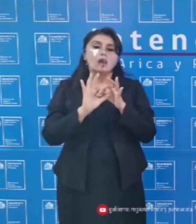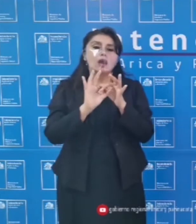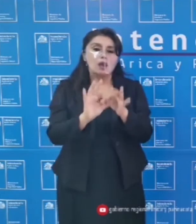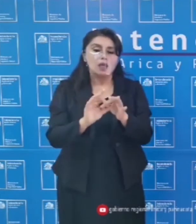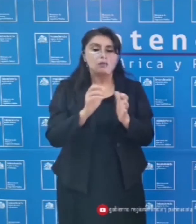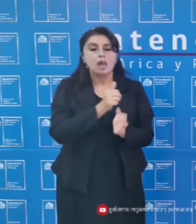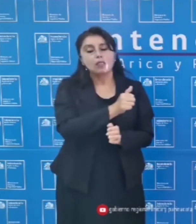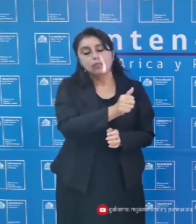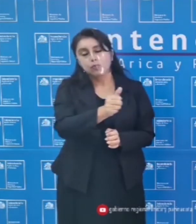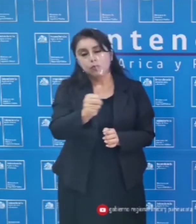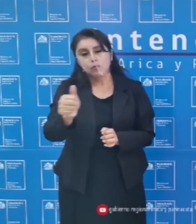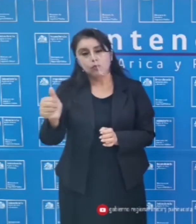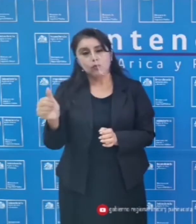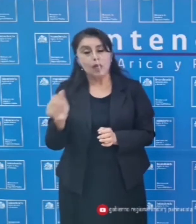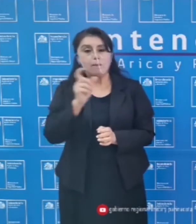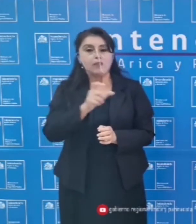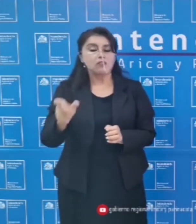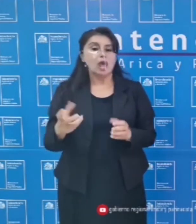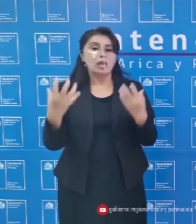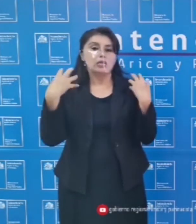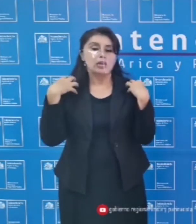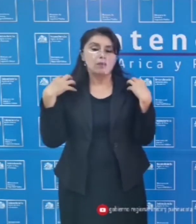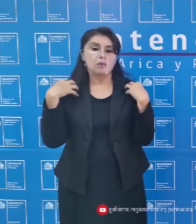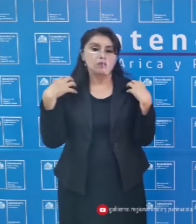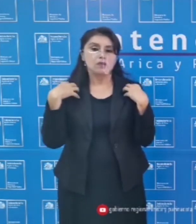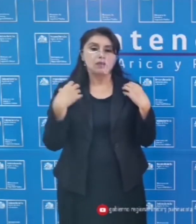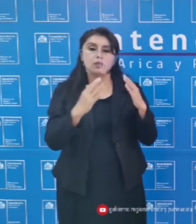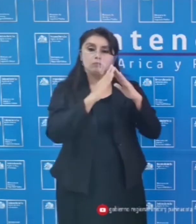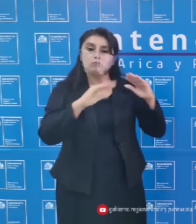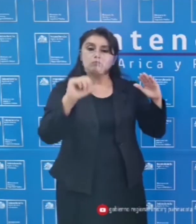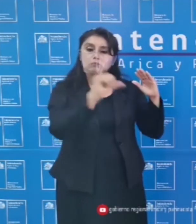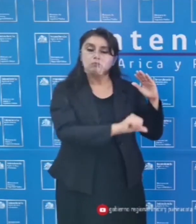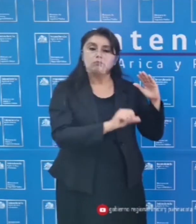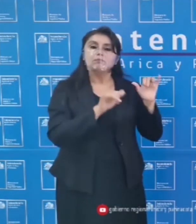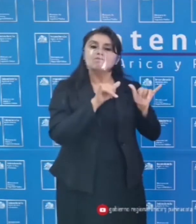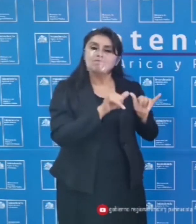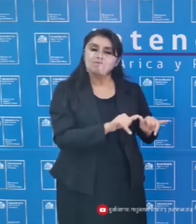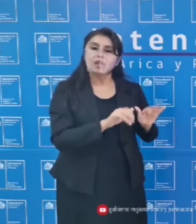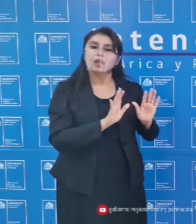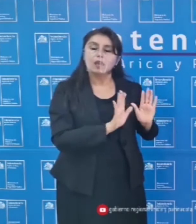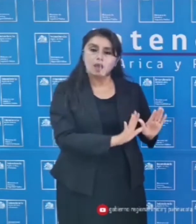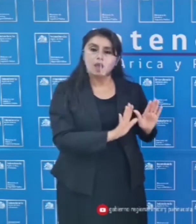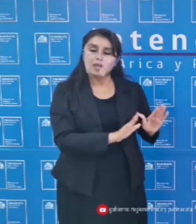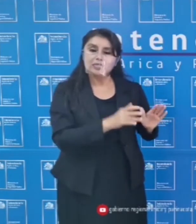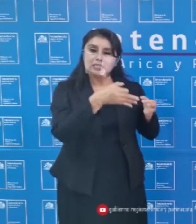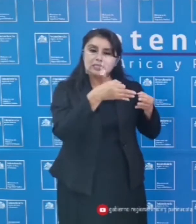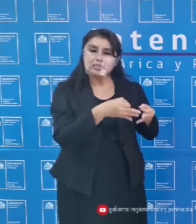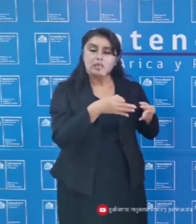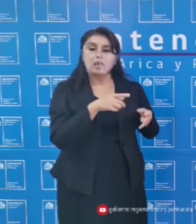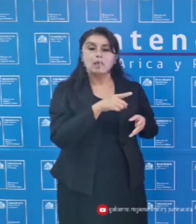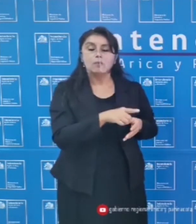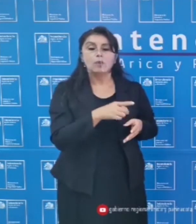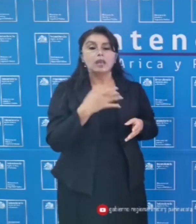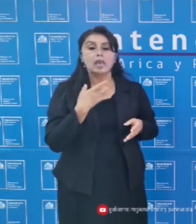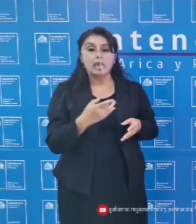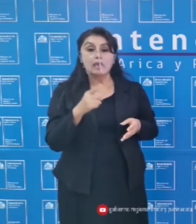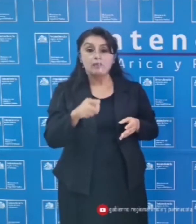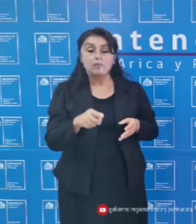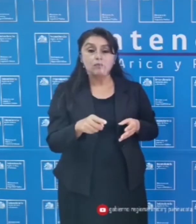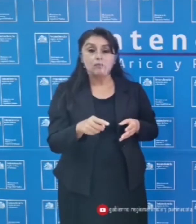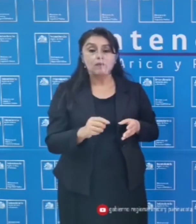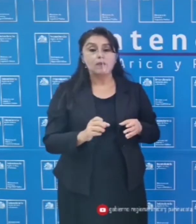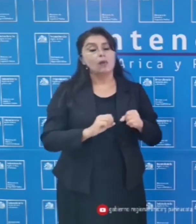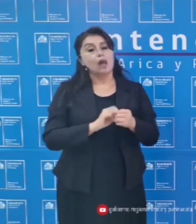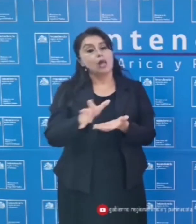sido responsables y han hecho una cuarentena efectiva, porque estos son los resultados que se esperan cuando una ciudad o